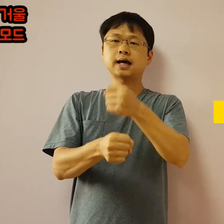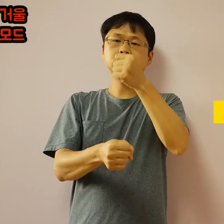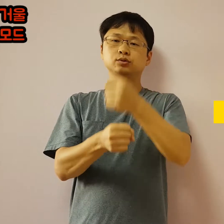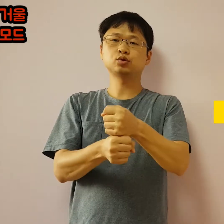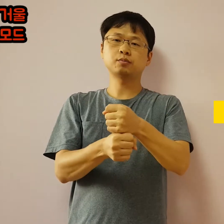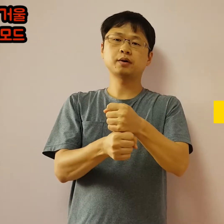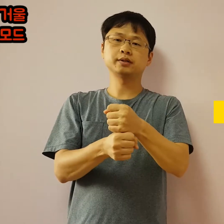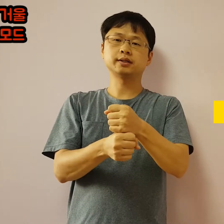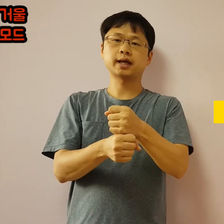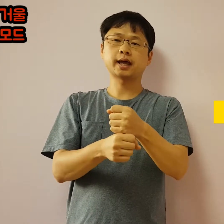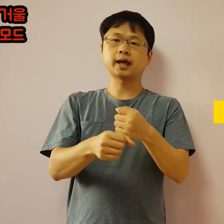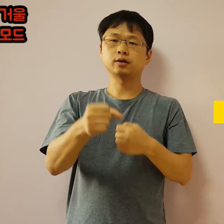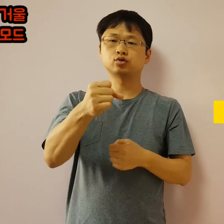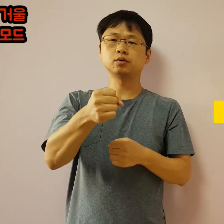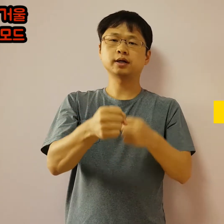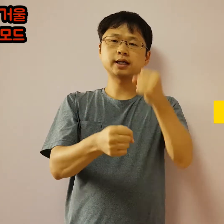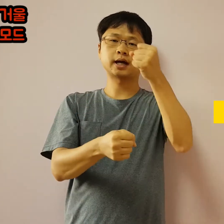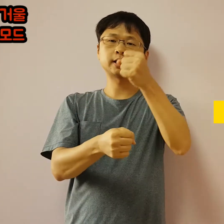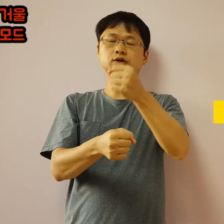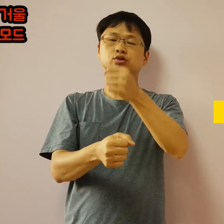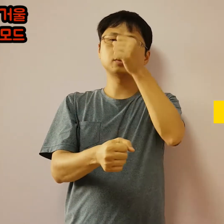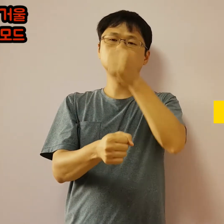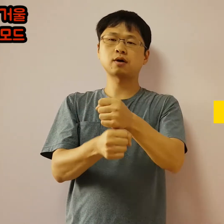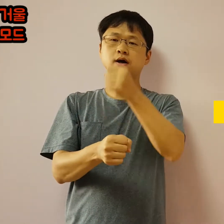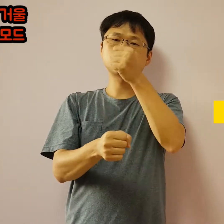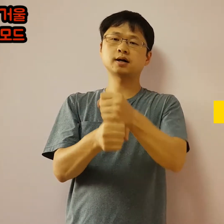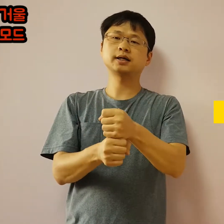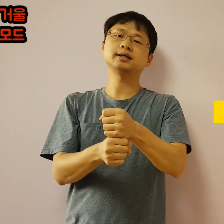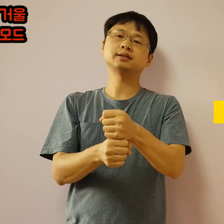만들다는 수어 배웠는데 주먹에다가 다른 주먹을 쾅쾅